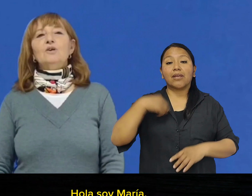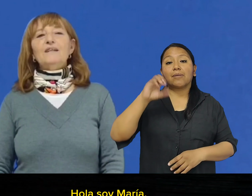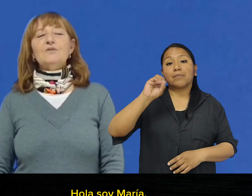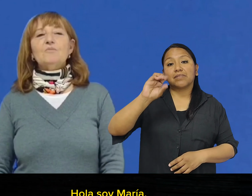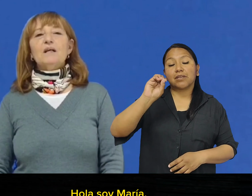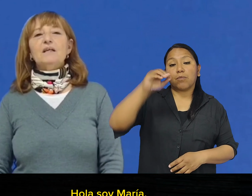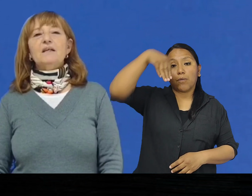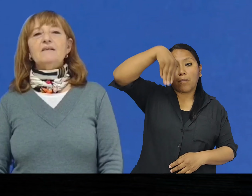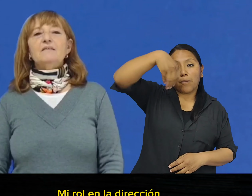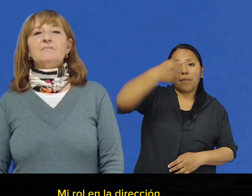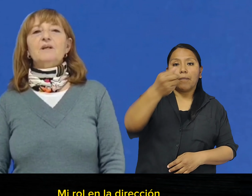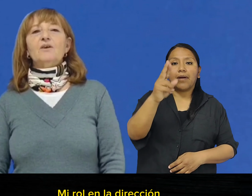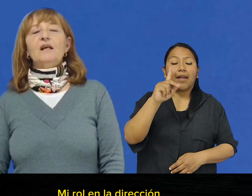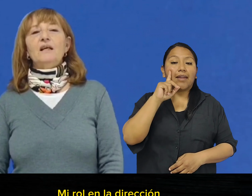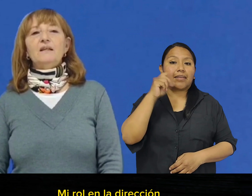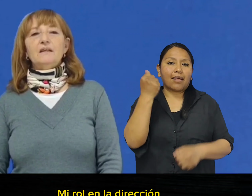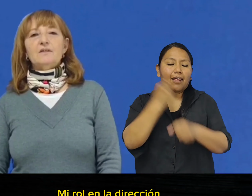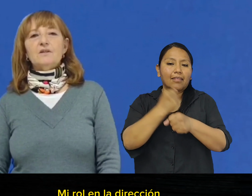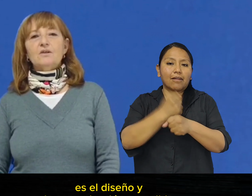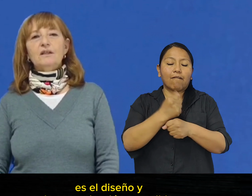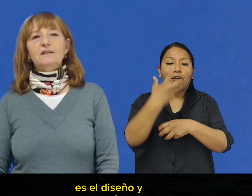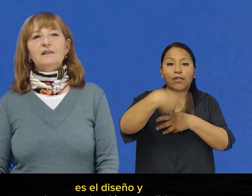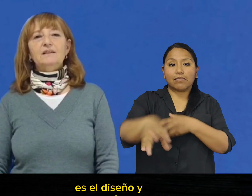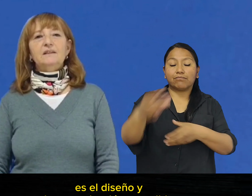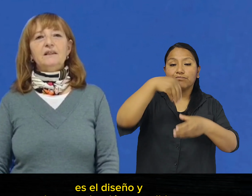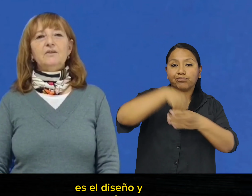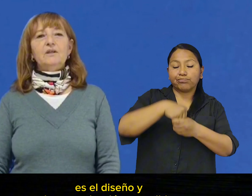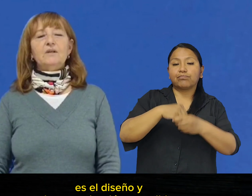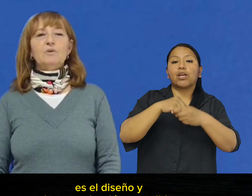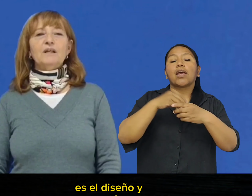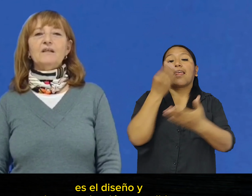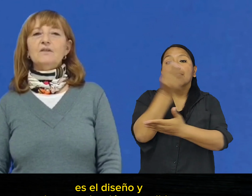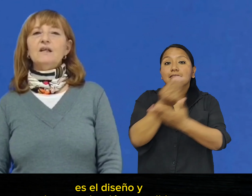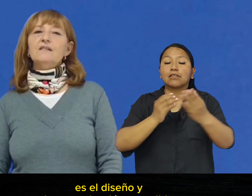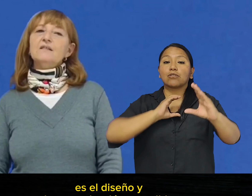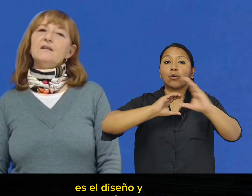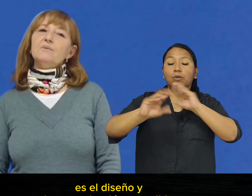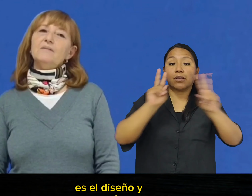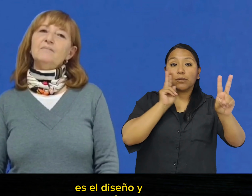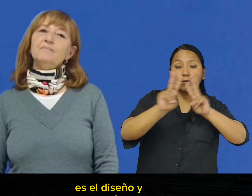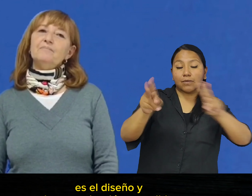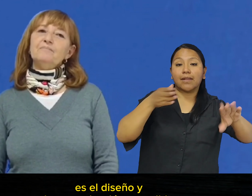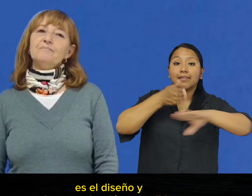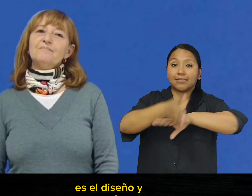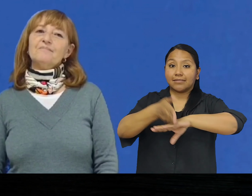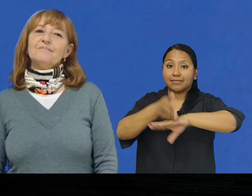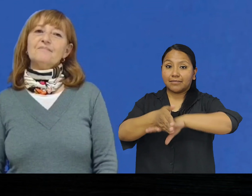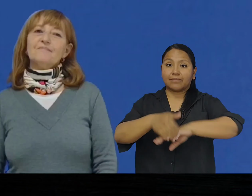Hola, soy María, mi rol en la dirección es el diseño y la comunicación accesible.